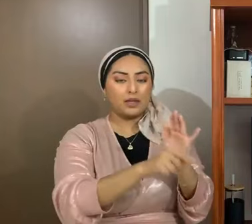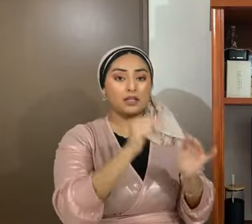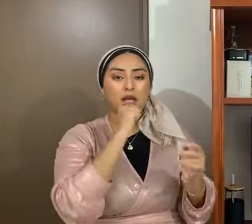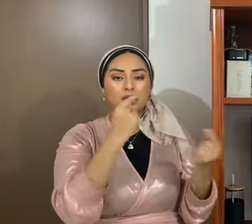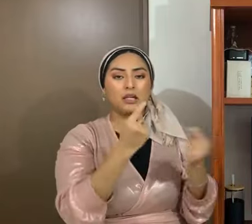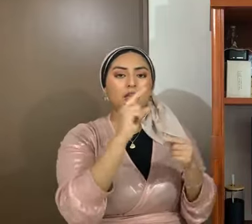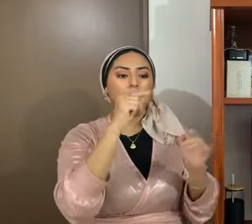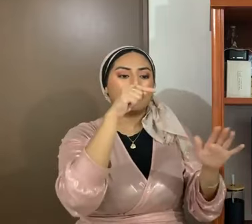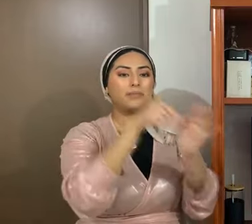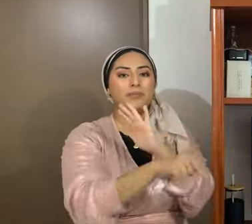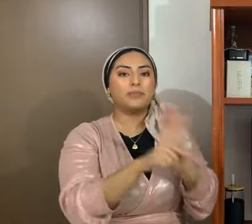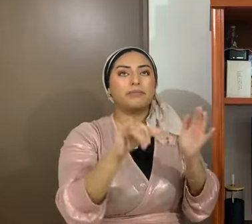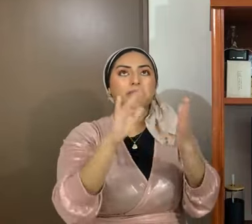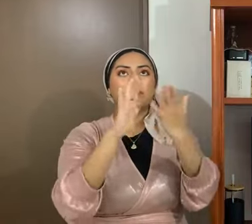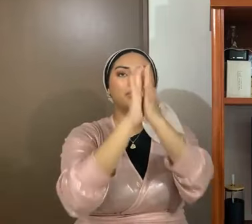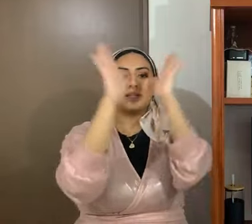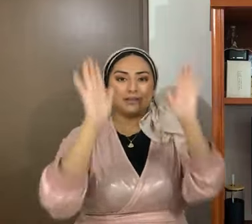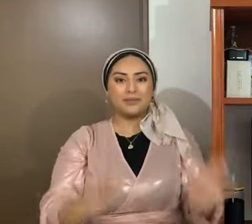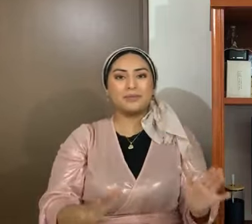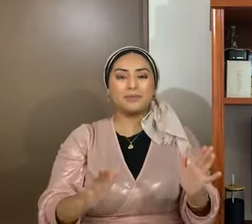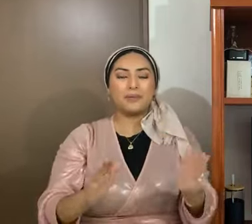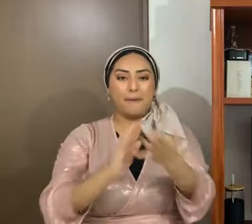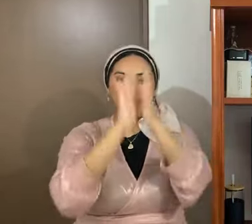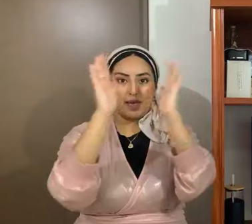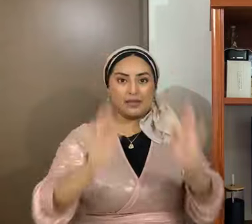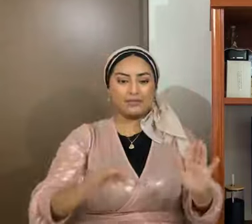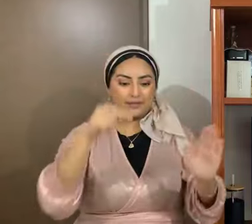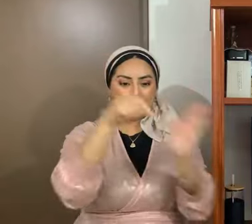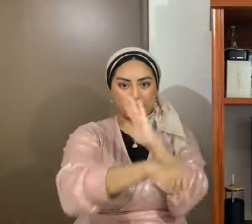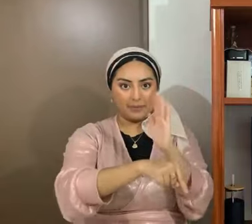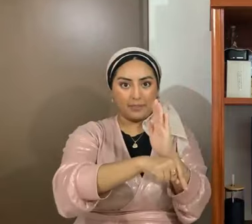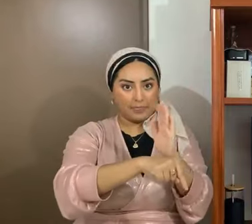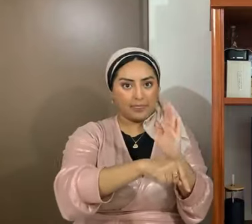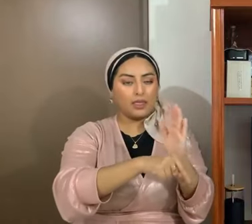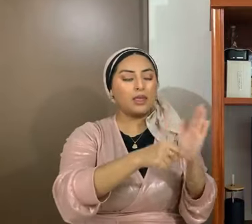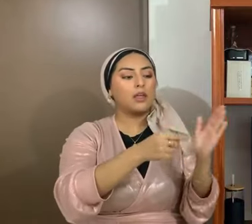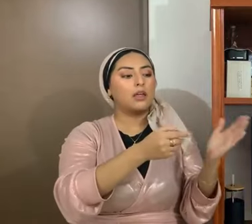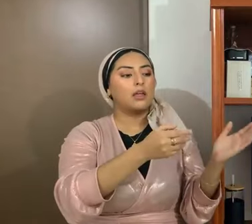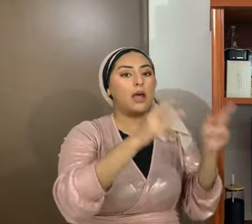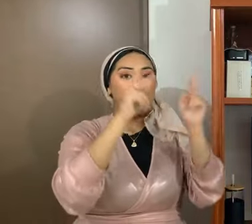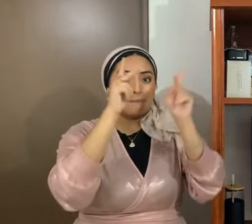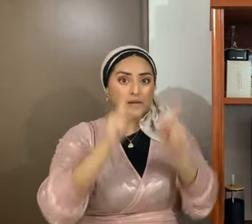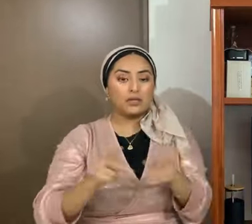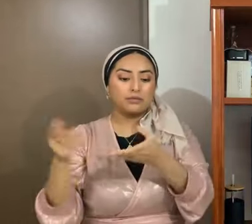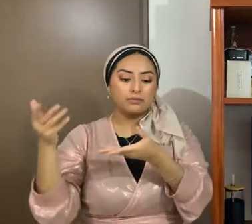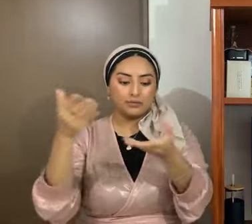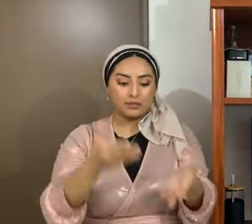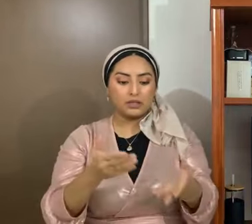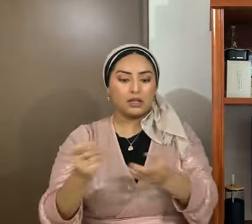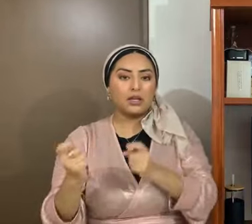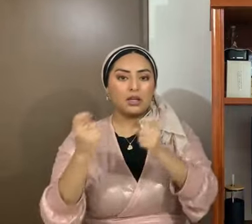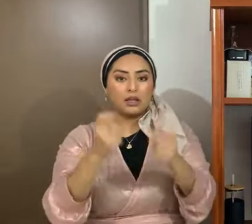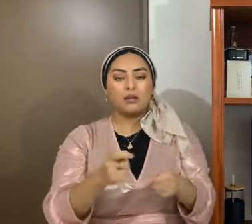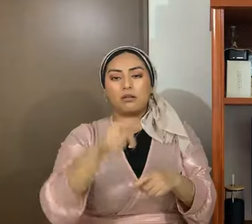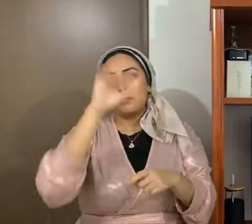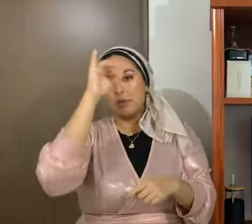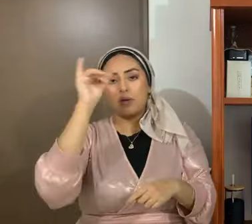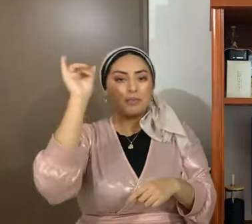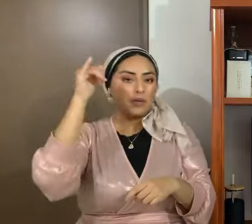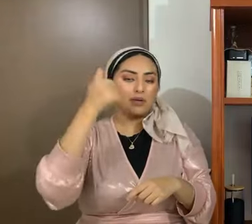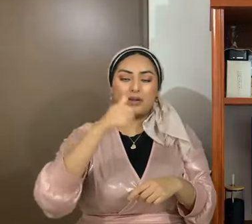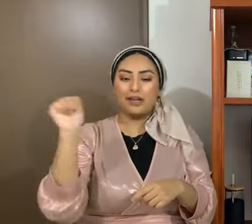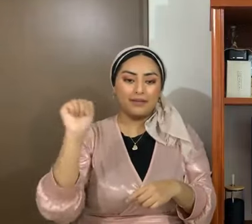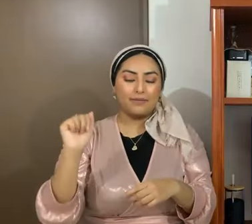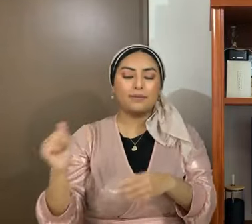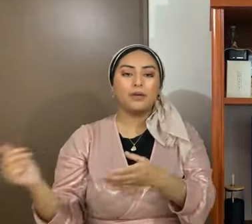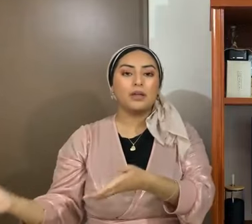pecado, un sacrificio de shalom, un sacrificio de paz. Llegaba una persona, entregaba su sacrificio al Cohen, al